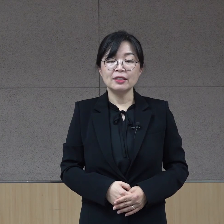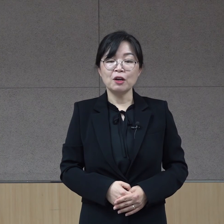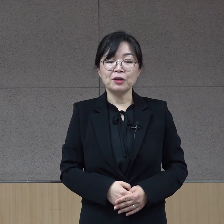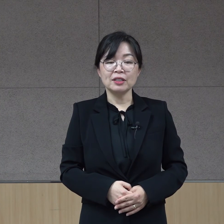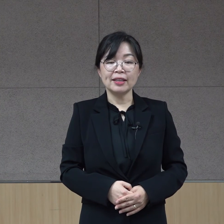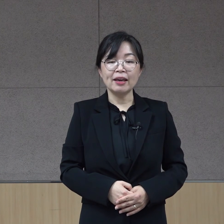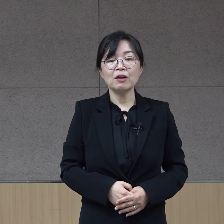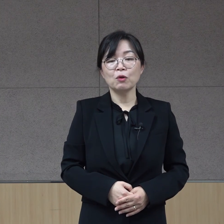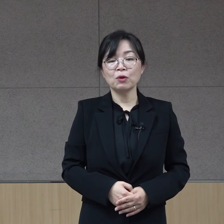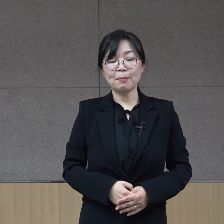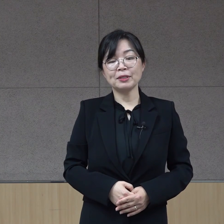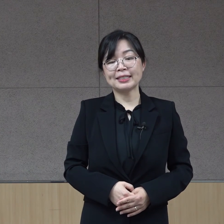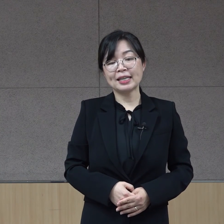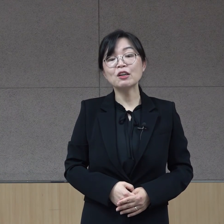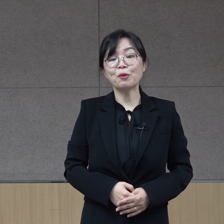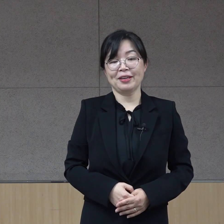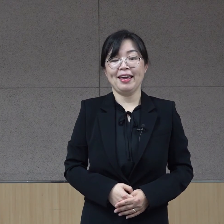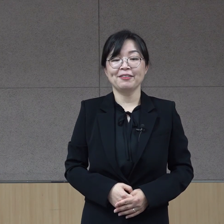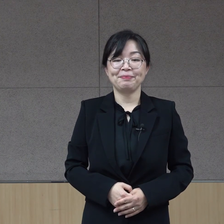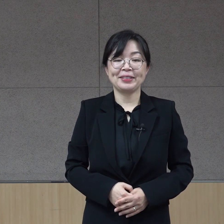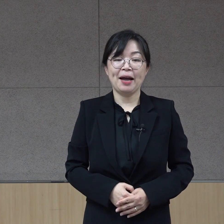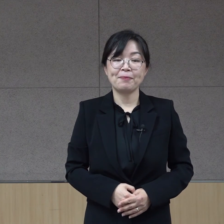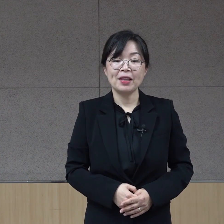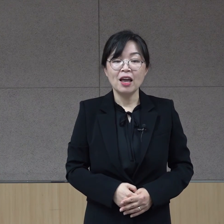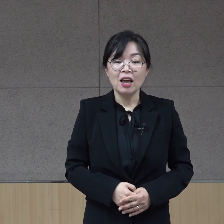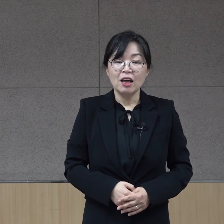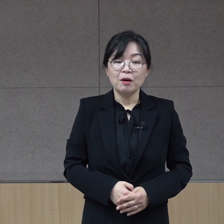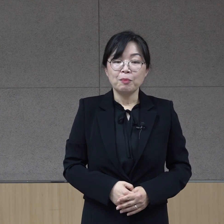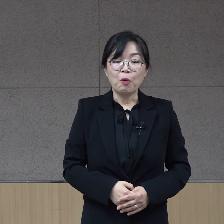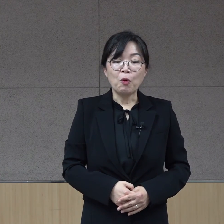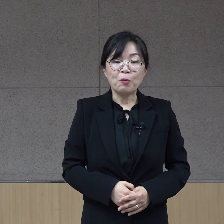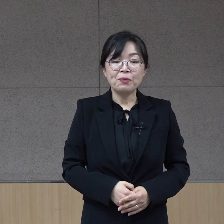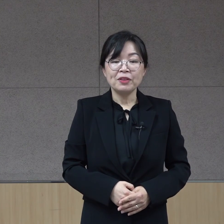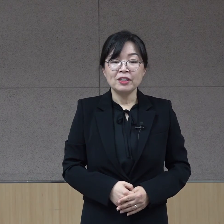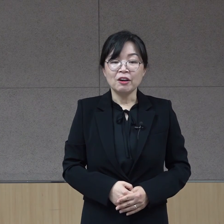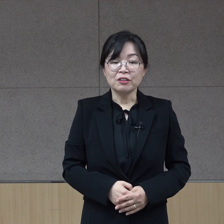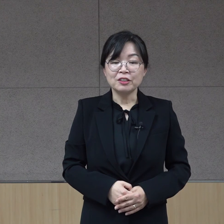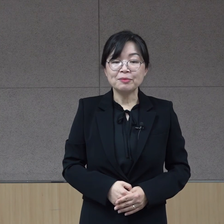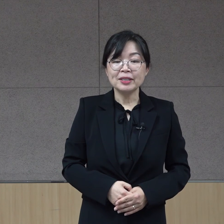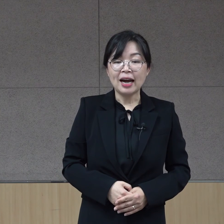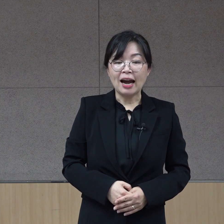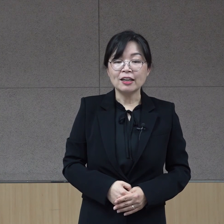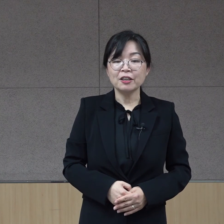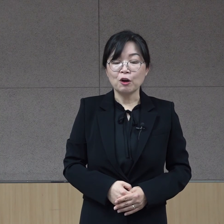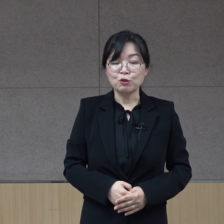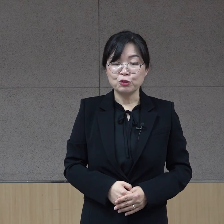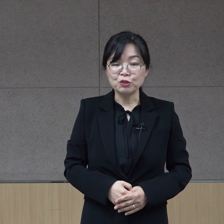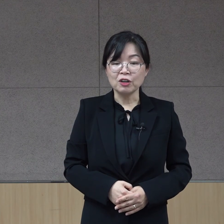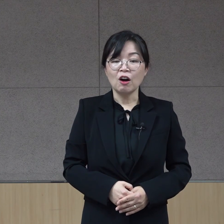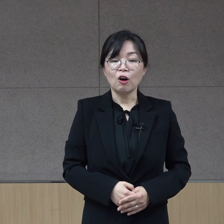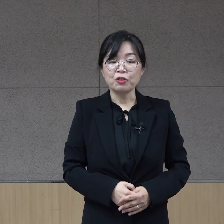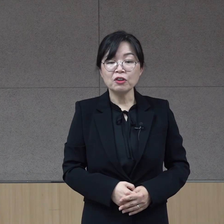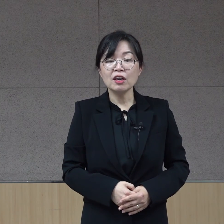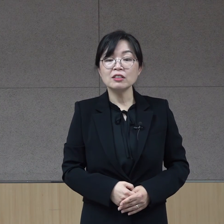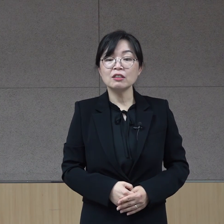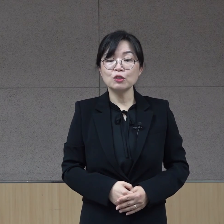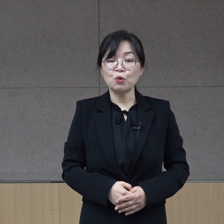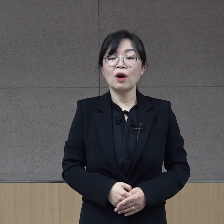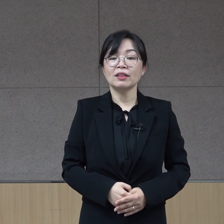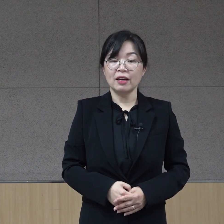내용이 있는데요. 한번 제가 읽어볼게요. 자, 봄, 여름, 가을, 겨울 중 어떤 계절을